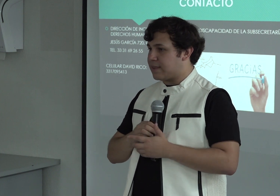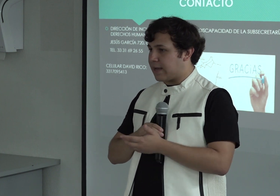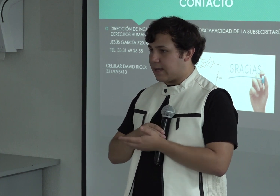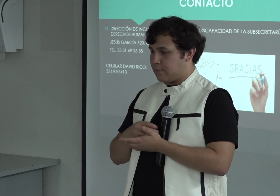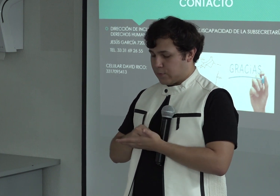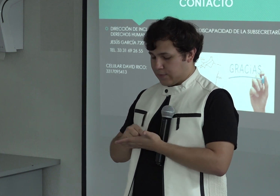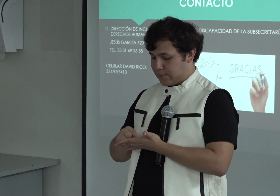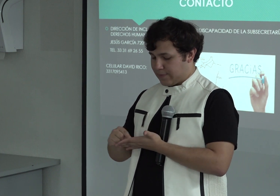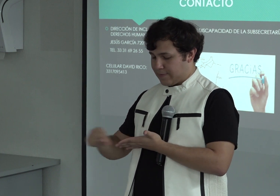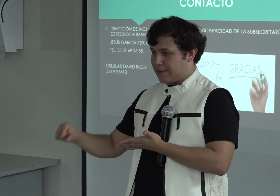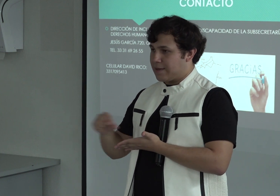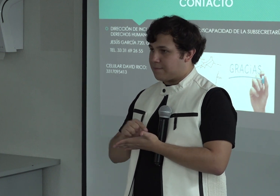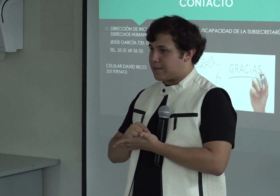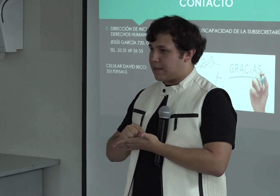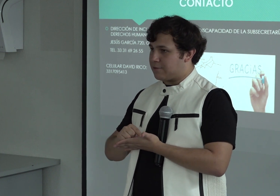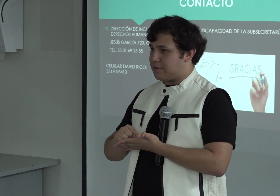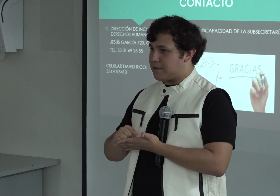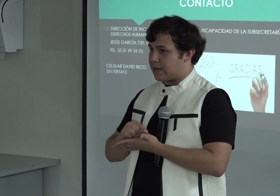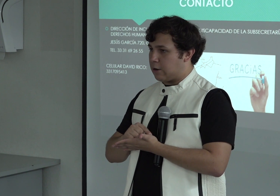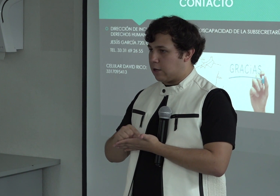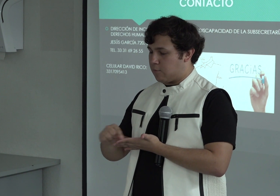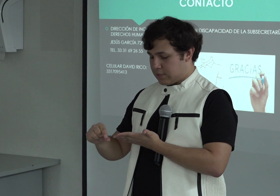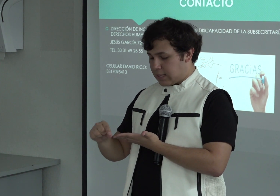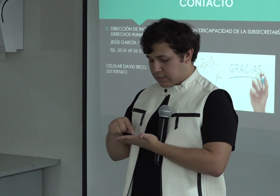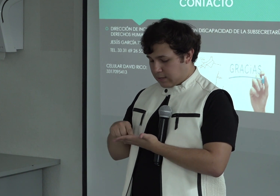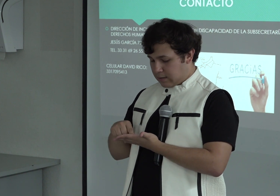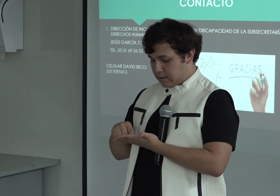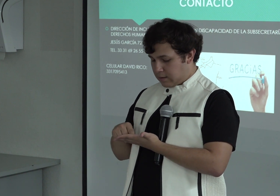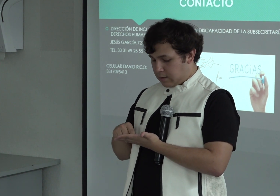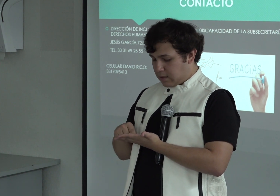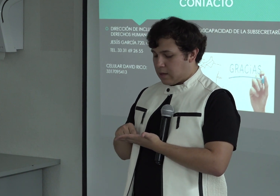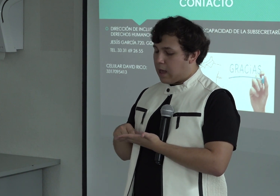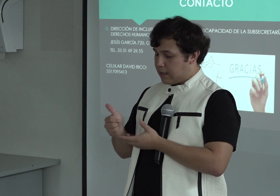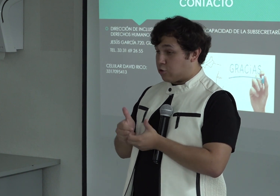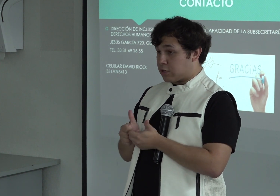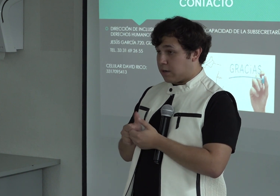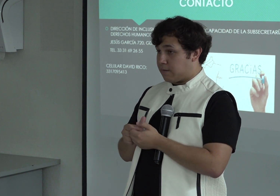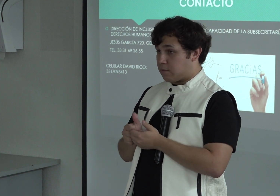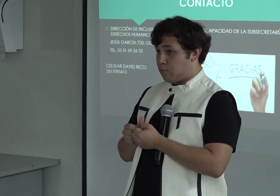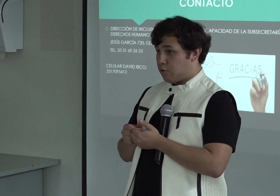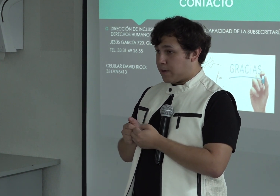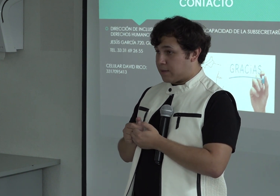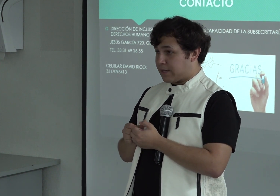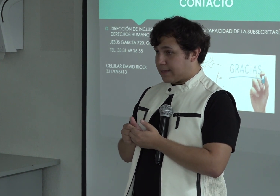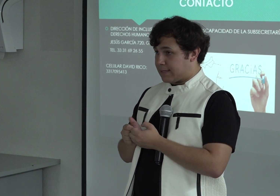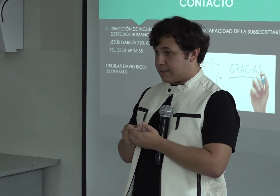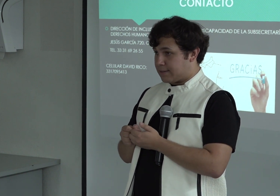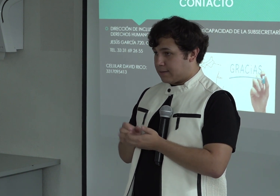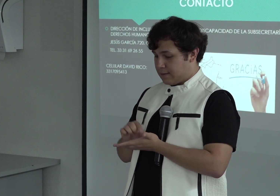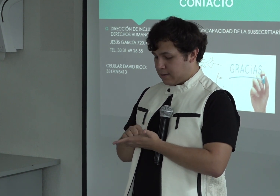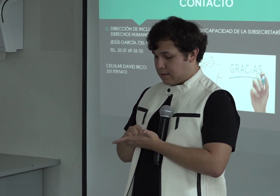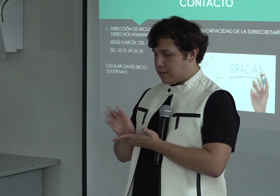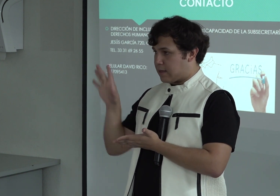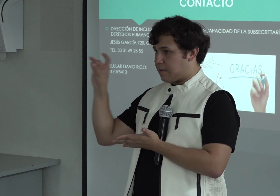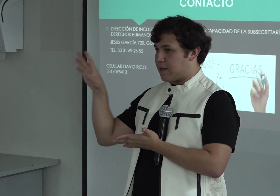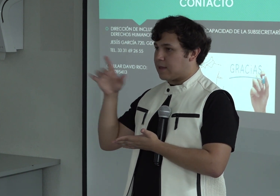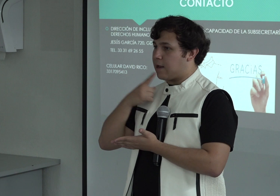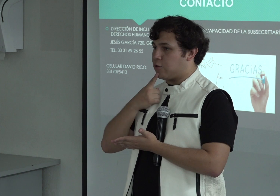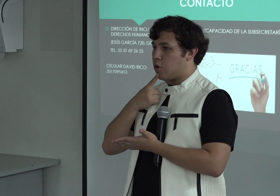mensaje. Va saliendo el mensaje. Hola, ¿cómo estás? Ah, y tú escribes. Muy bien, gracias. Y ya se manda el audio. Oh,